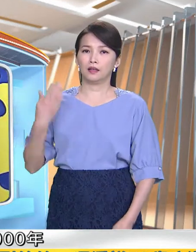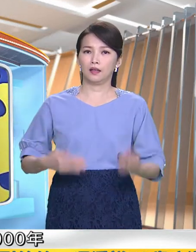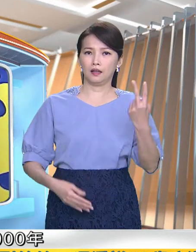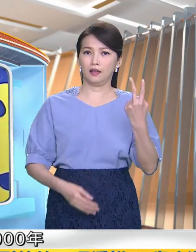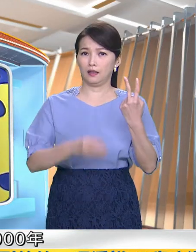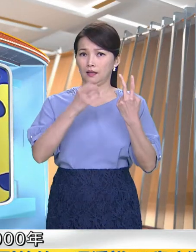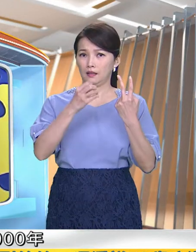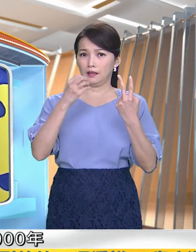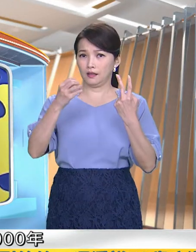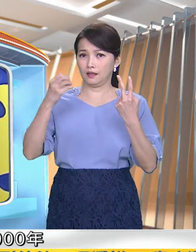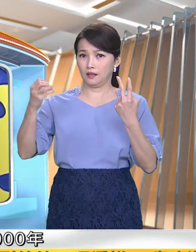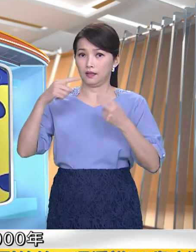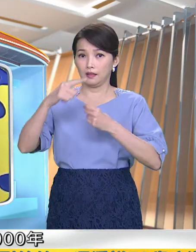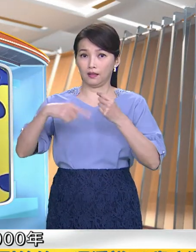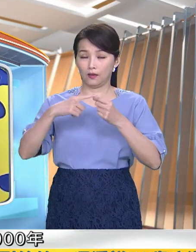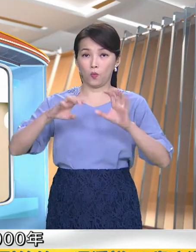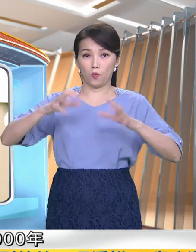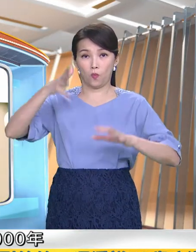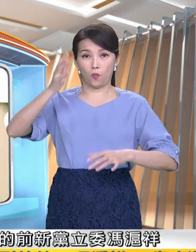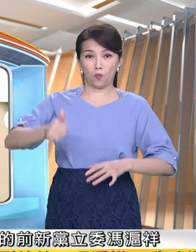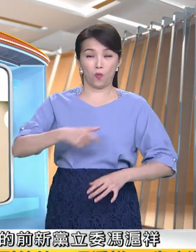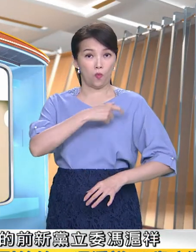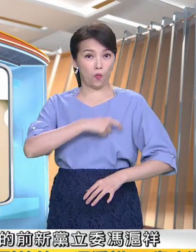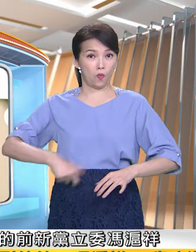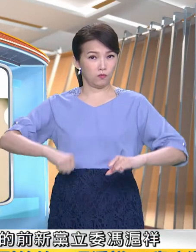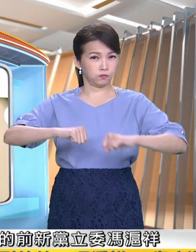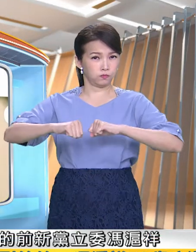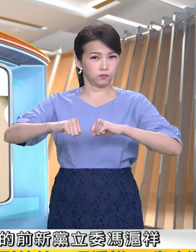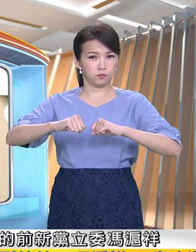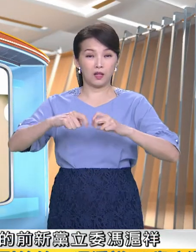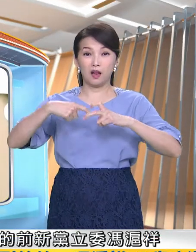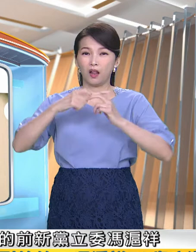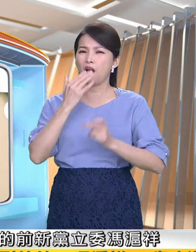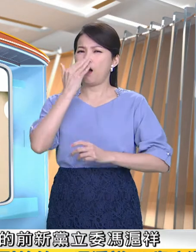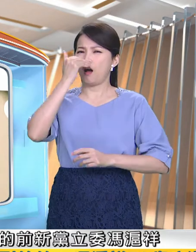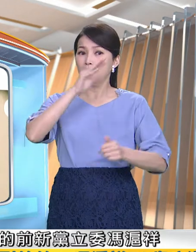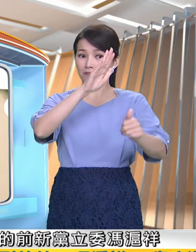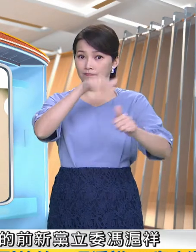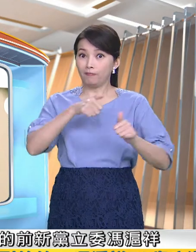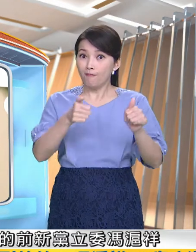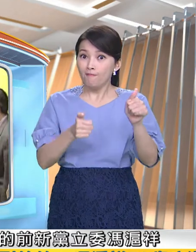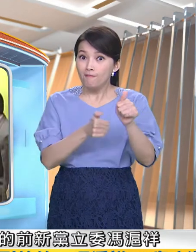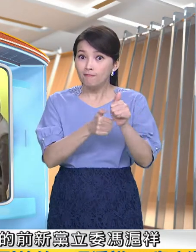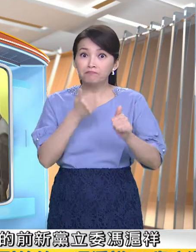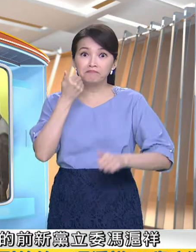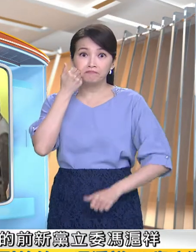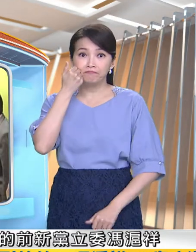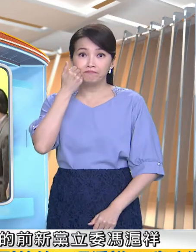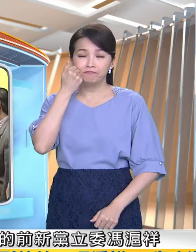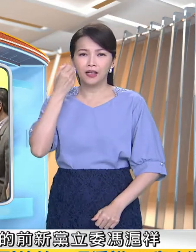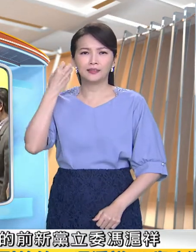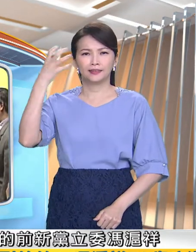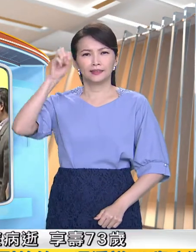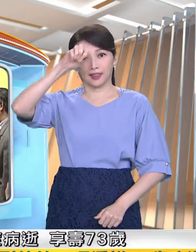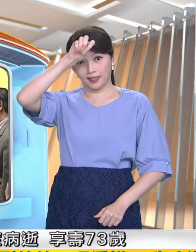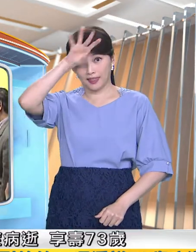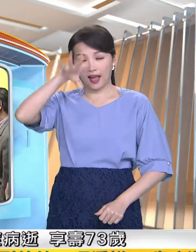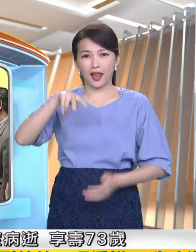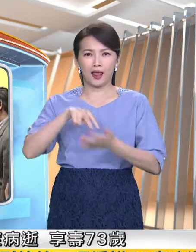曾与李敖搭档，在2000年参选正副总统候选的前新党立委冯户祥，25号